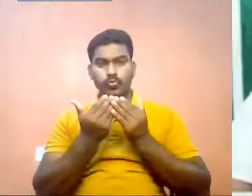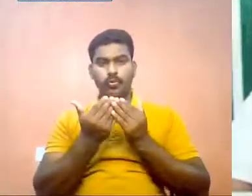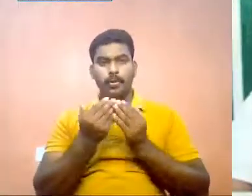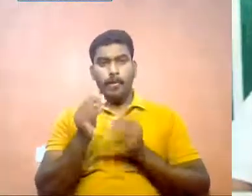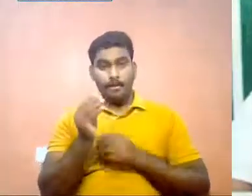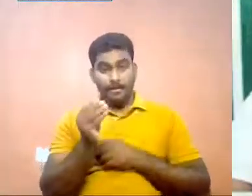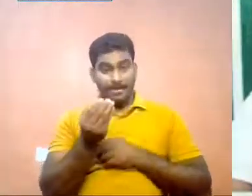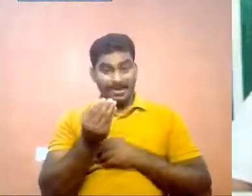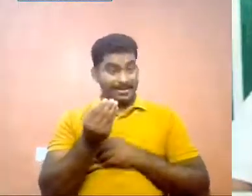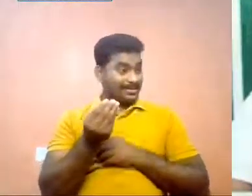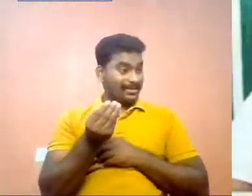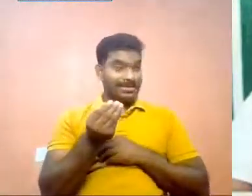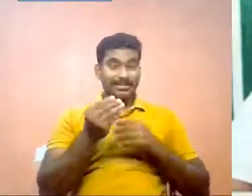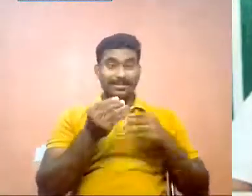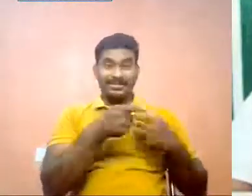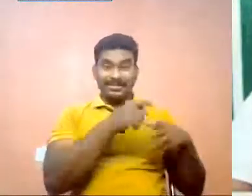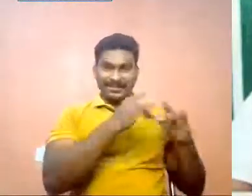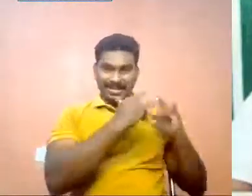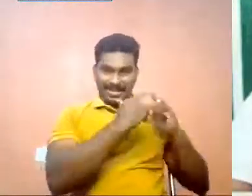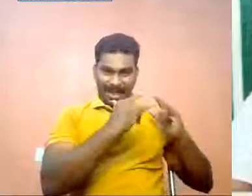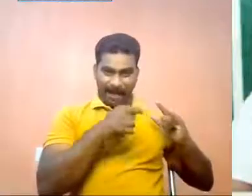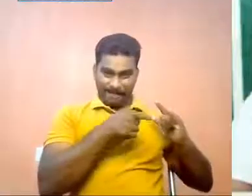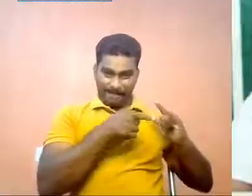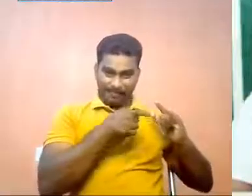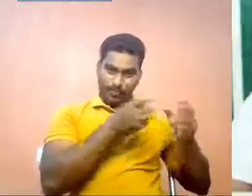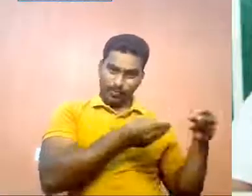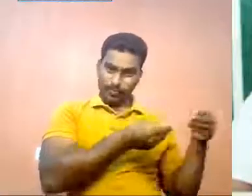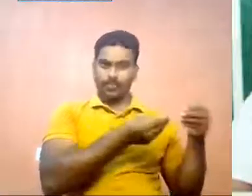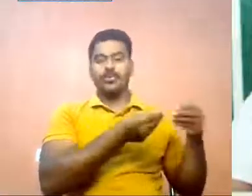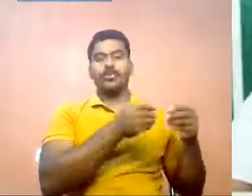അവിടെ ഭക്ഷണവും പാകപ്പെടുത്താൻ സാധിക്കും.